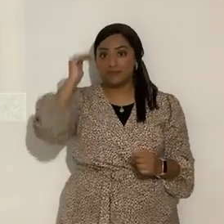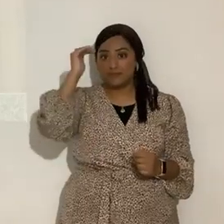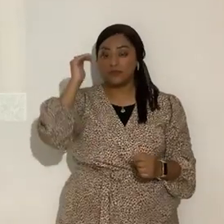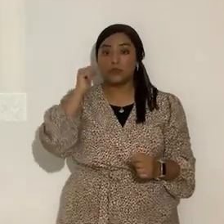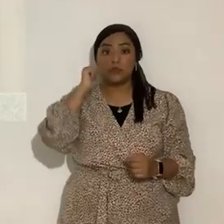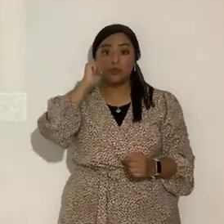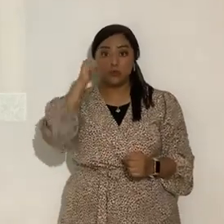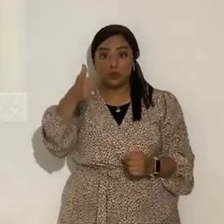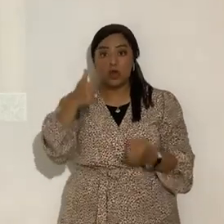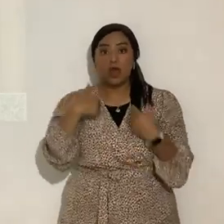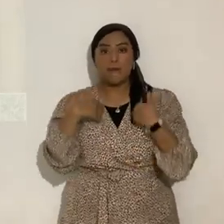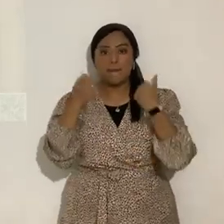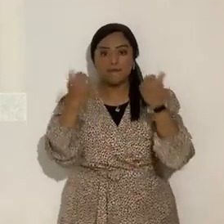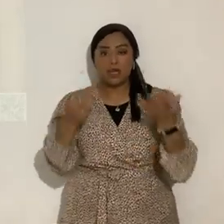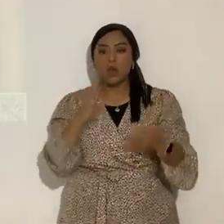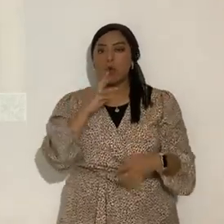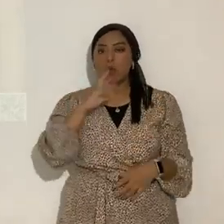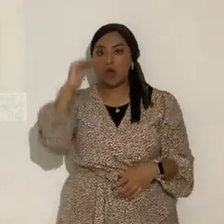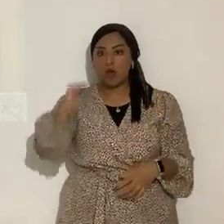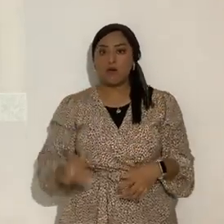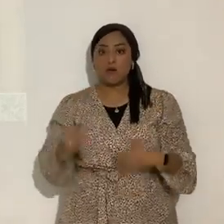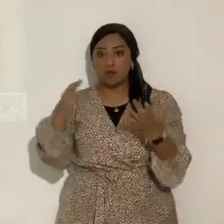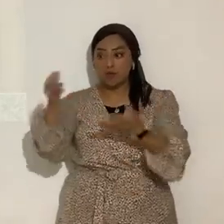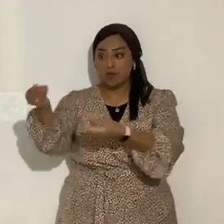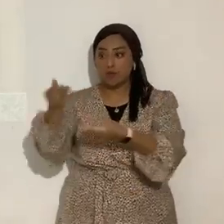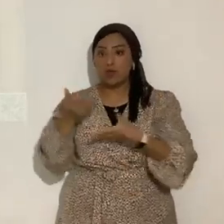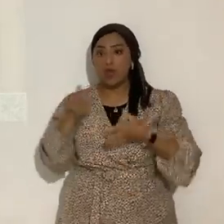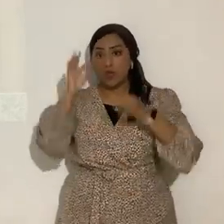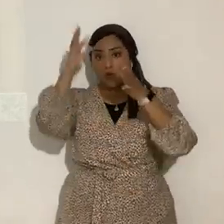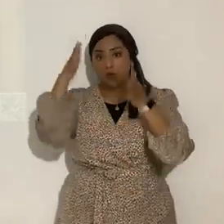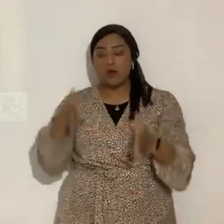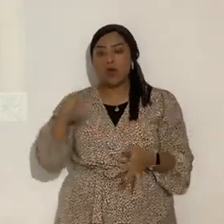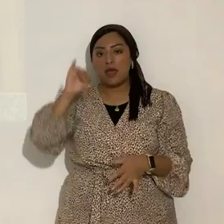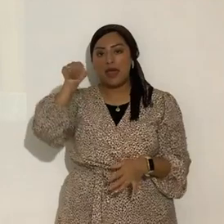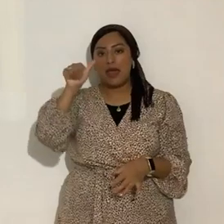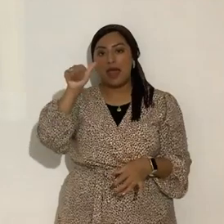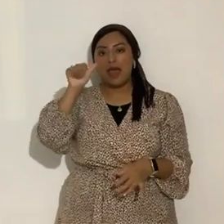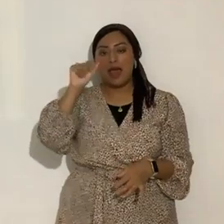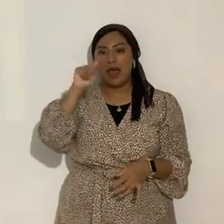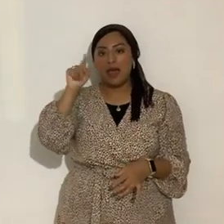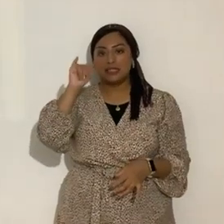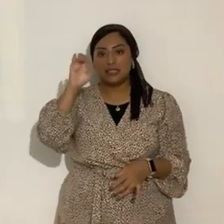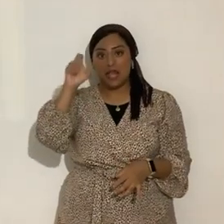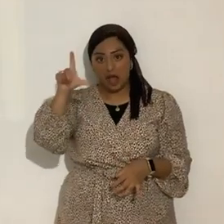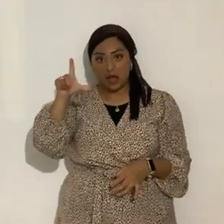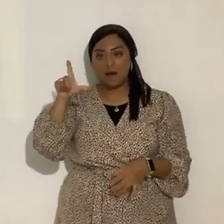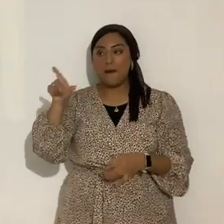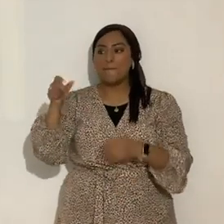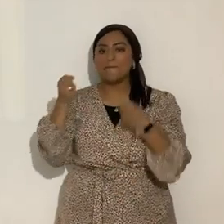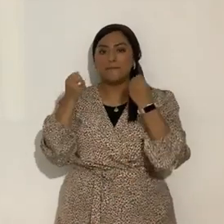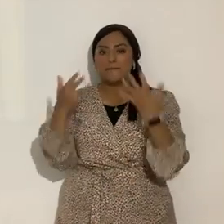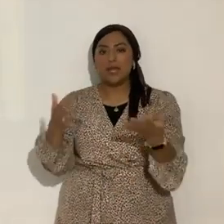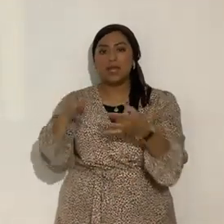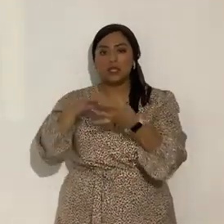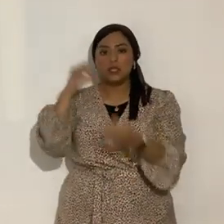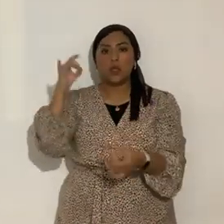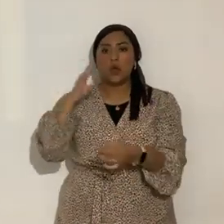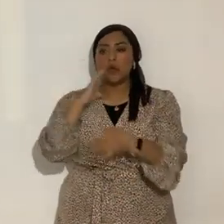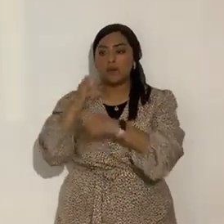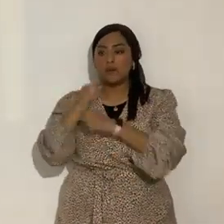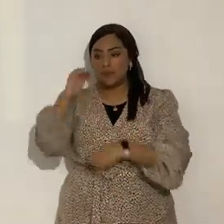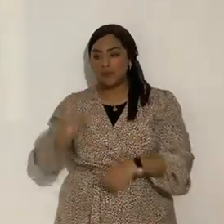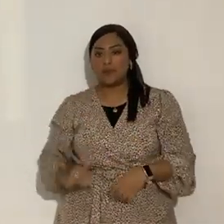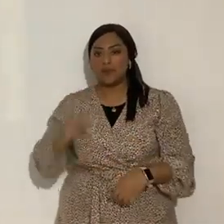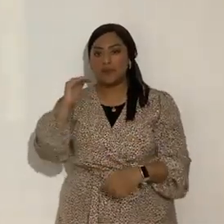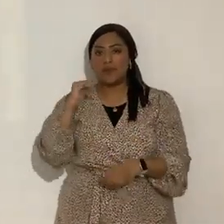El día de mañana va a haber muchos tevilot, ya me informó el Roja Haziel antes de Shabbat. Muchas almas van a recibir tevilá en